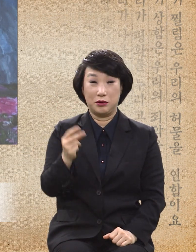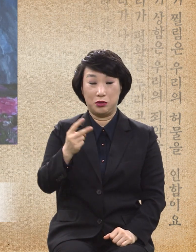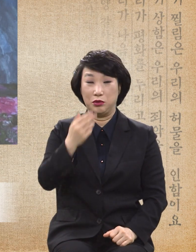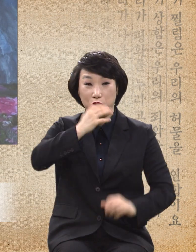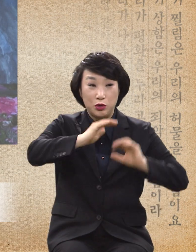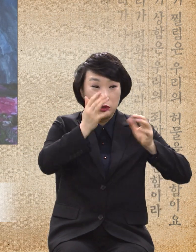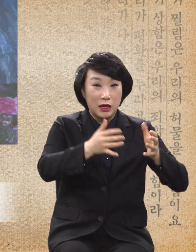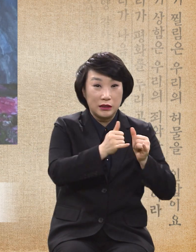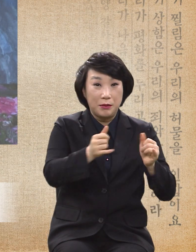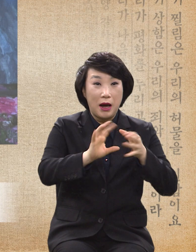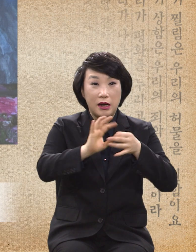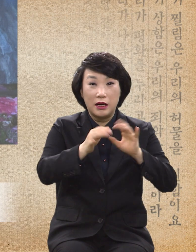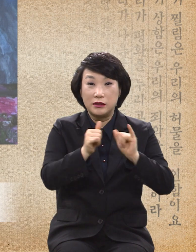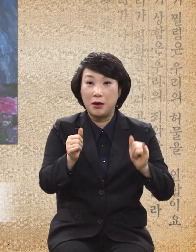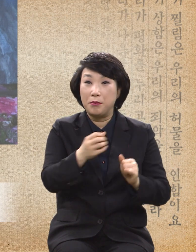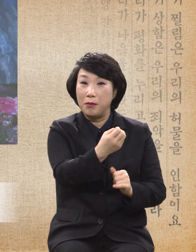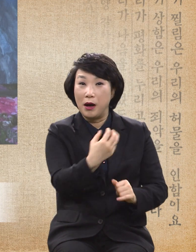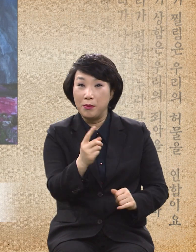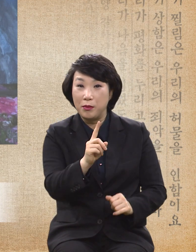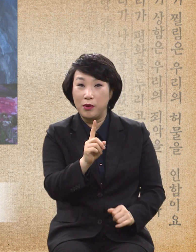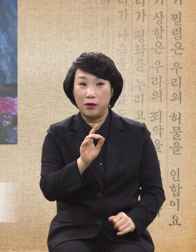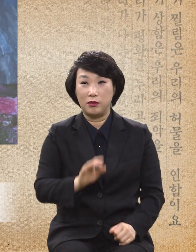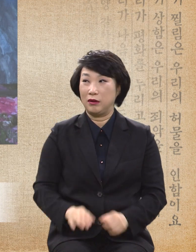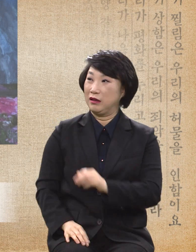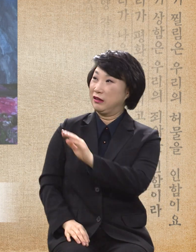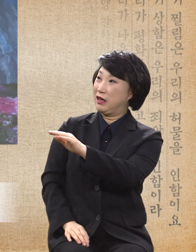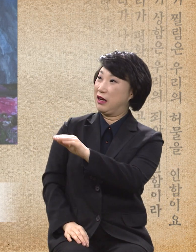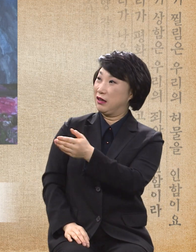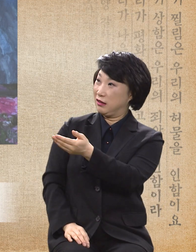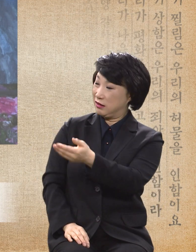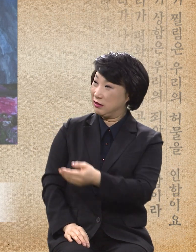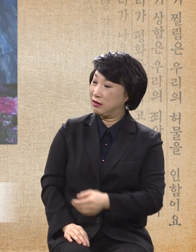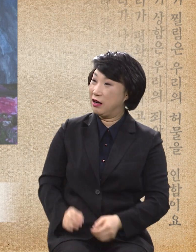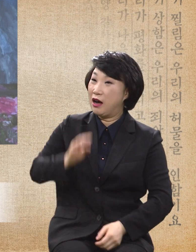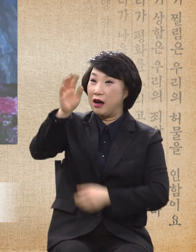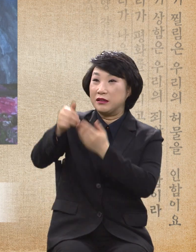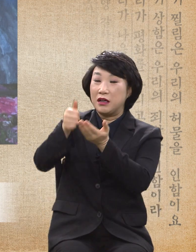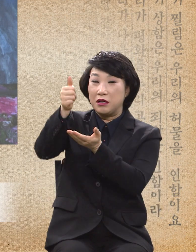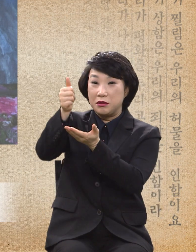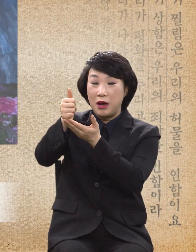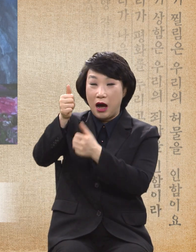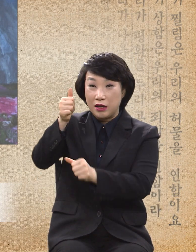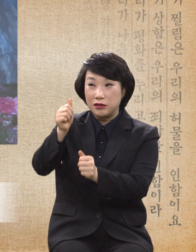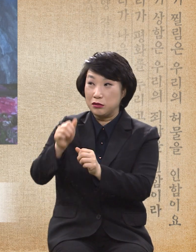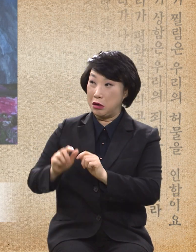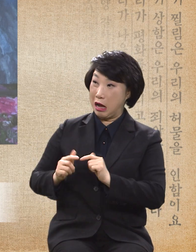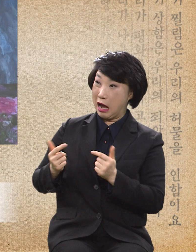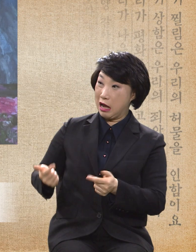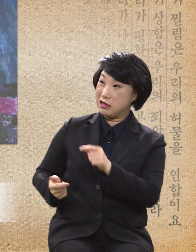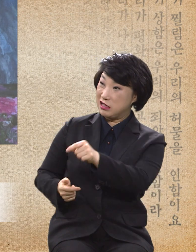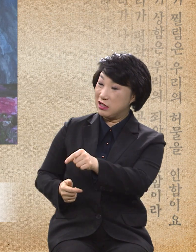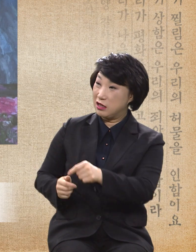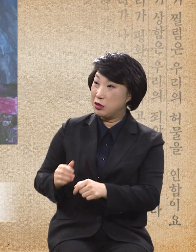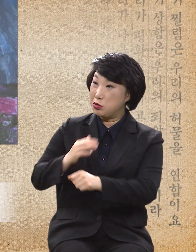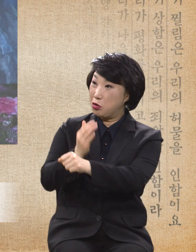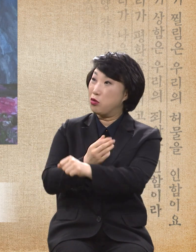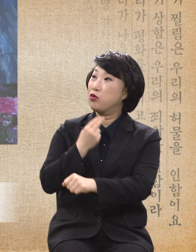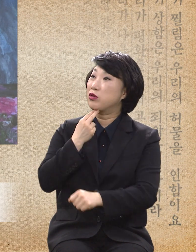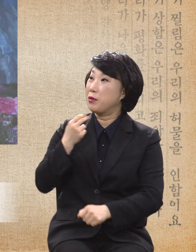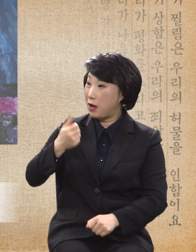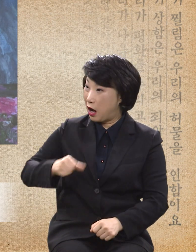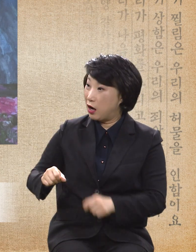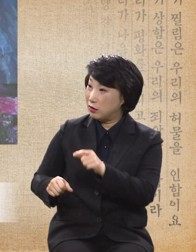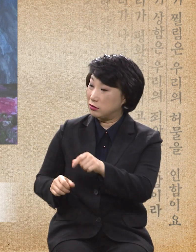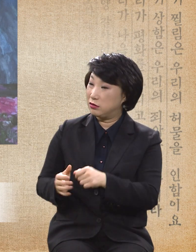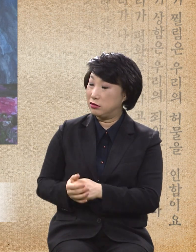유대인이나 헬라인들은 뭐라고 하느냐? 야, 하나님의 아들도 아닌 그가 요셉의